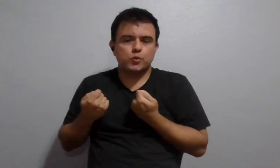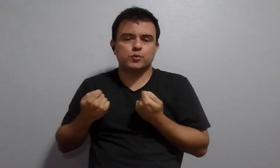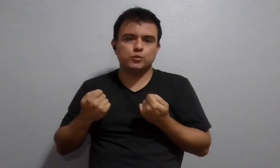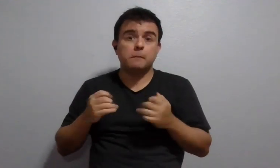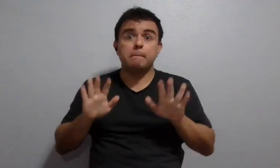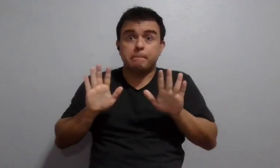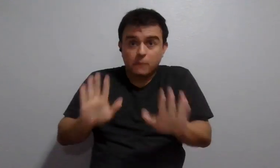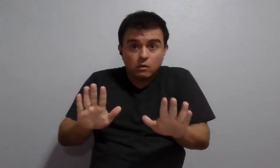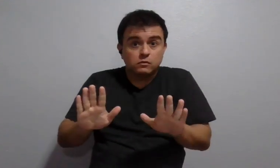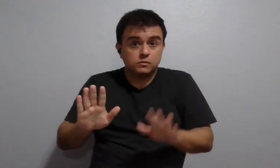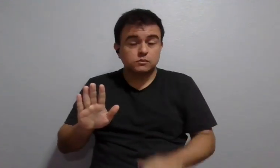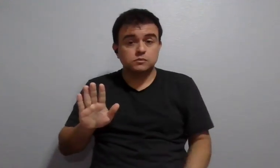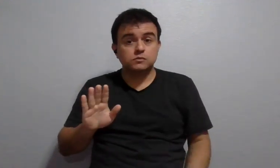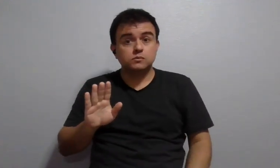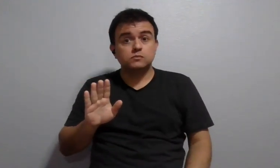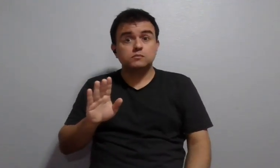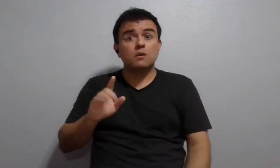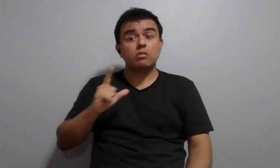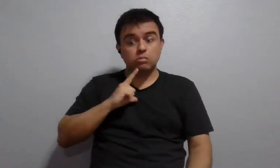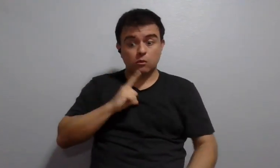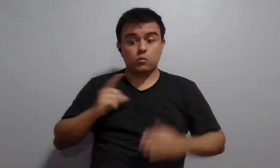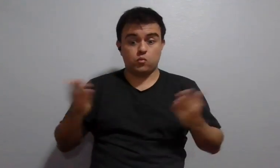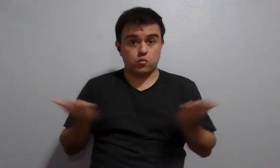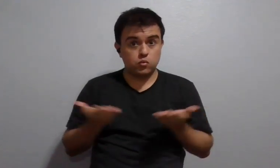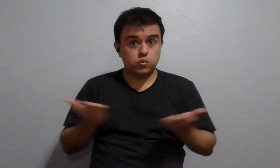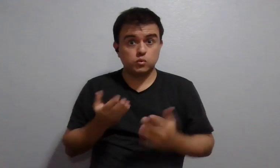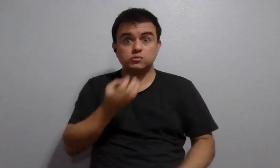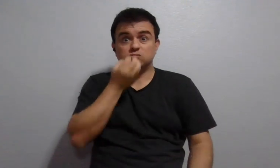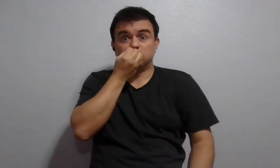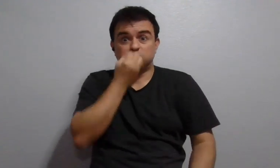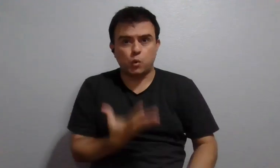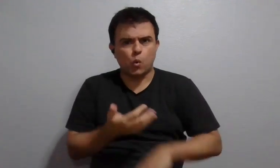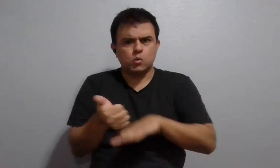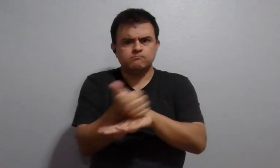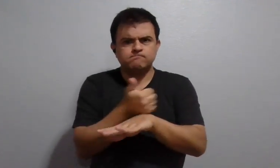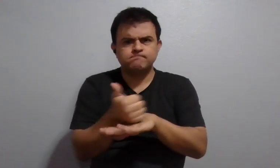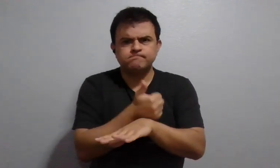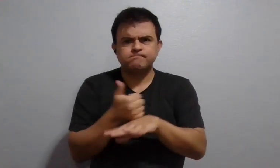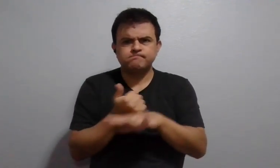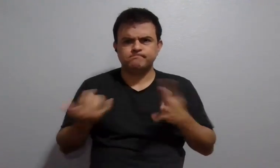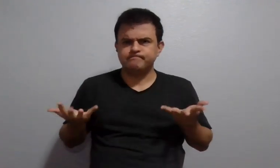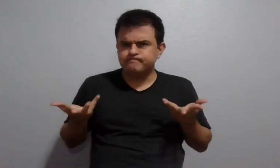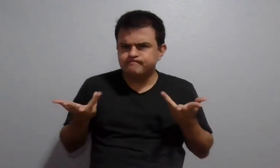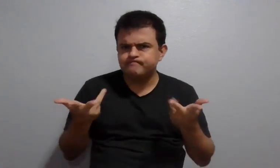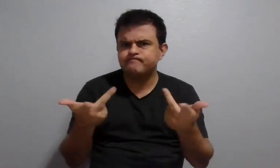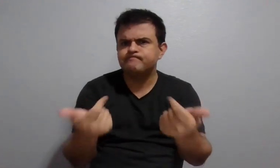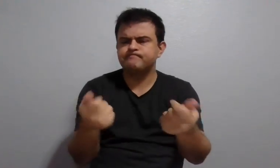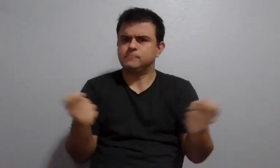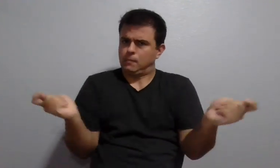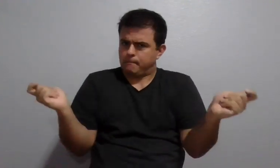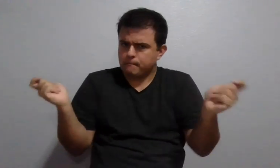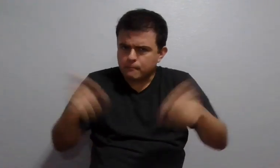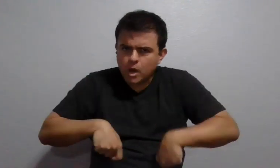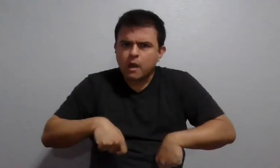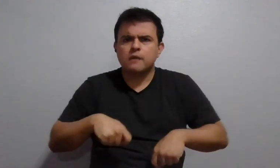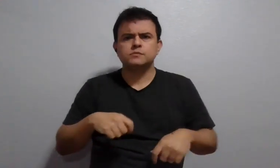Contudo, o que a gente tem hoje de bons profissionais e que a gente tem com condições reais